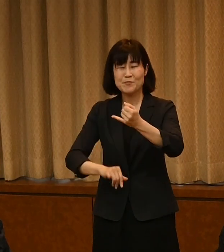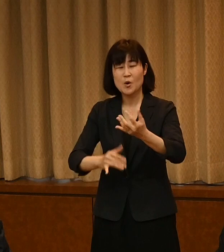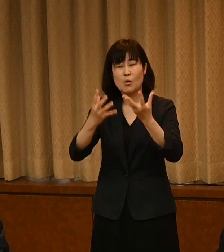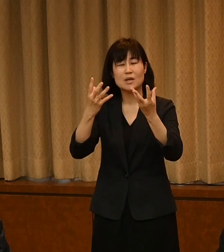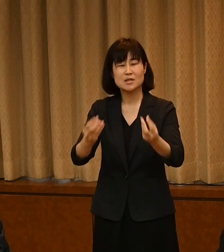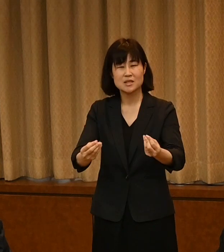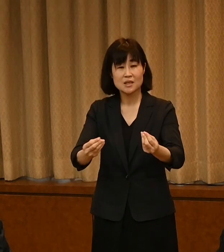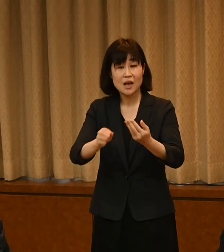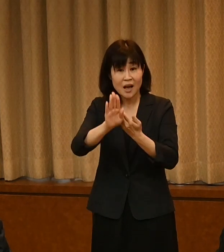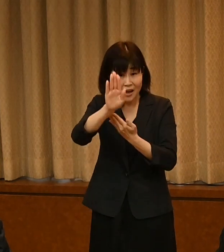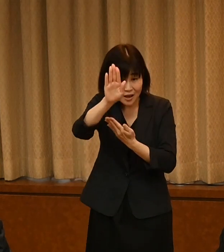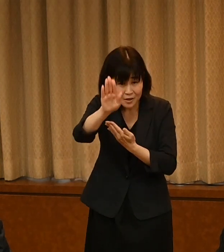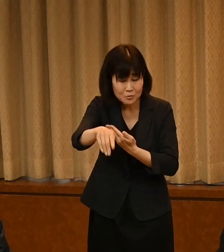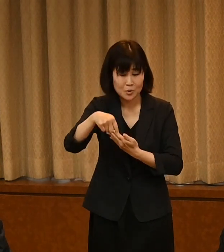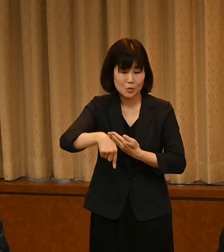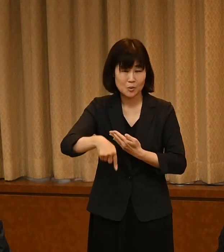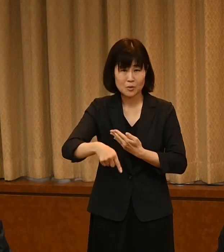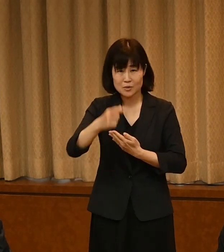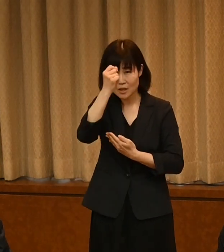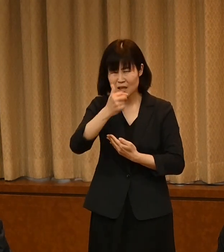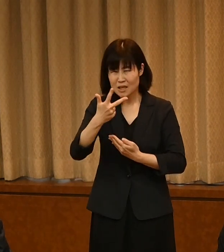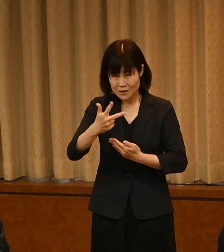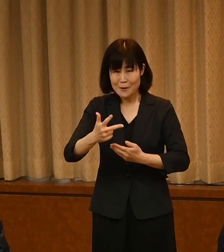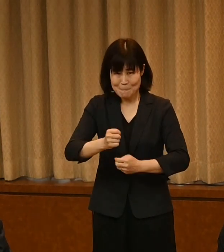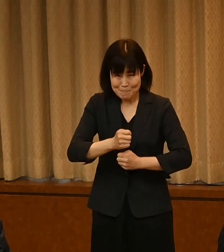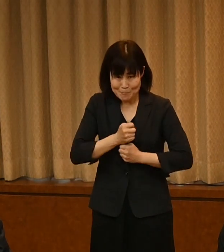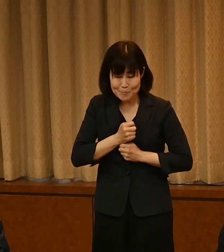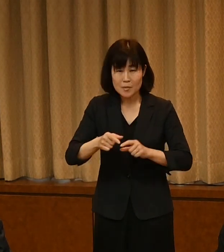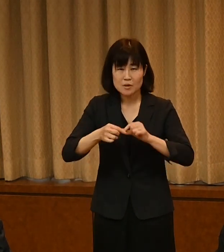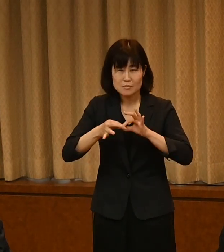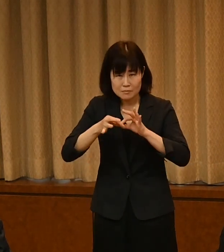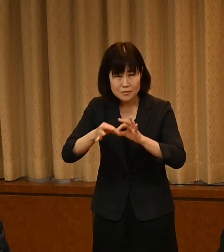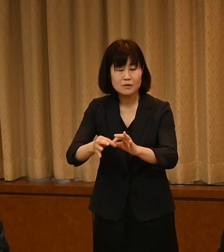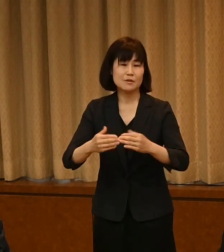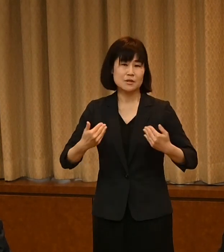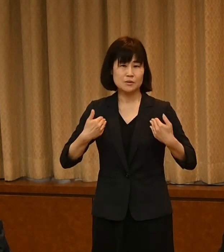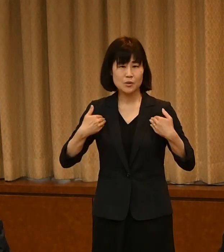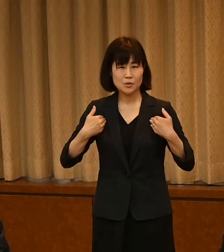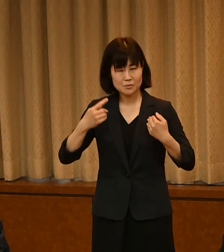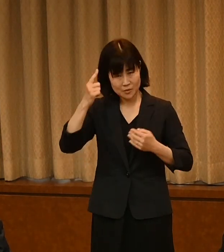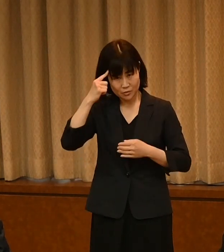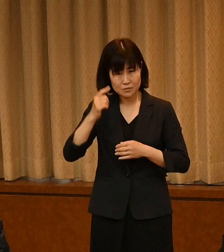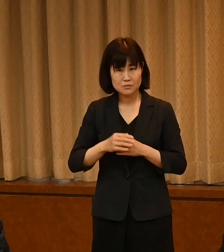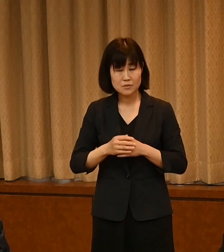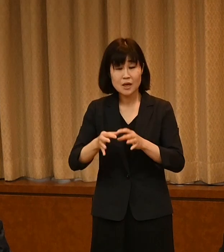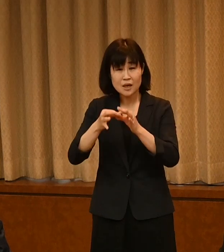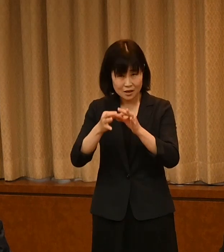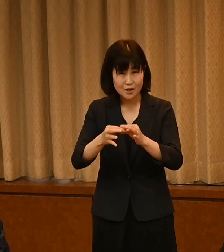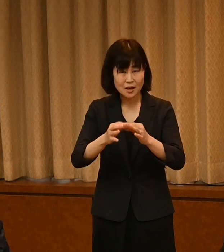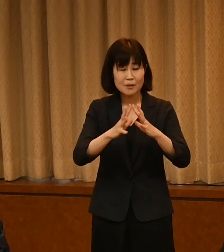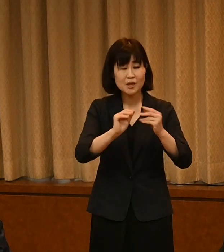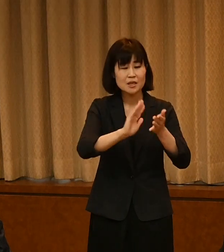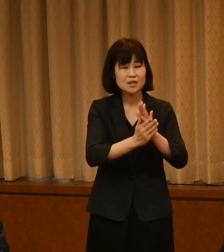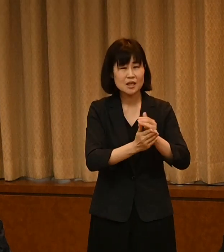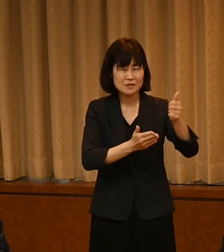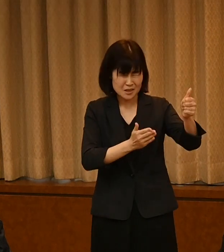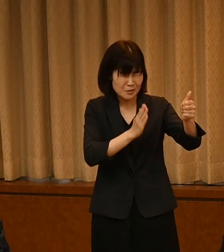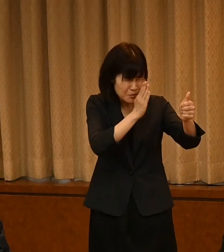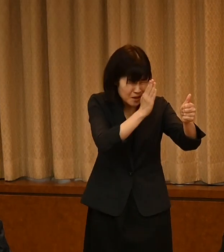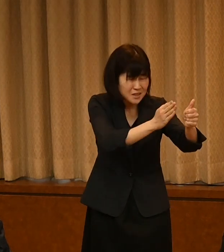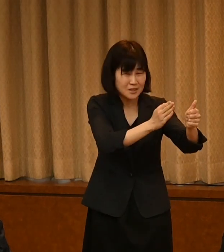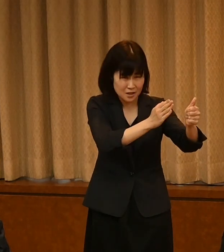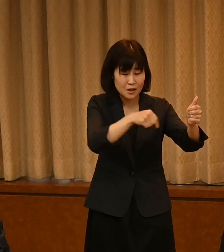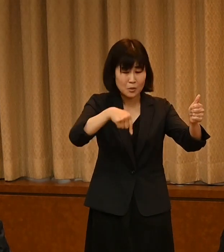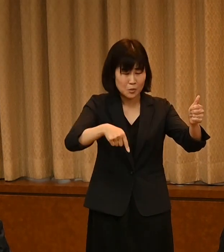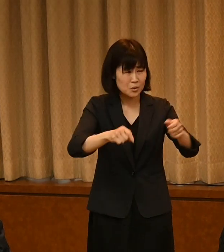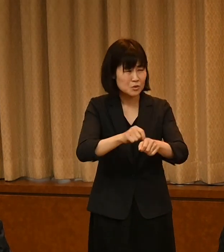る感染の抑え込みが必要であると私から県にお願いをし、先ほどの対策本部